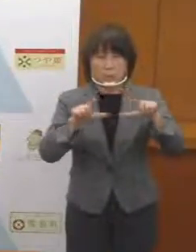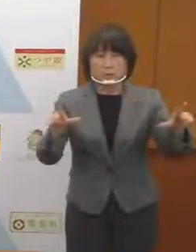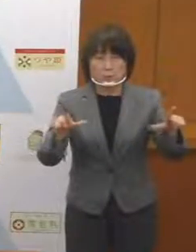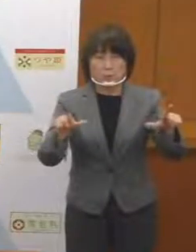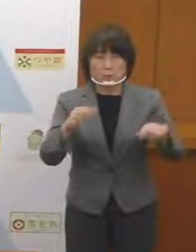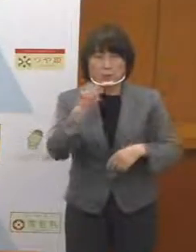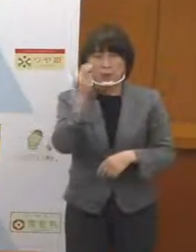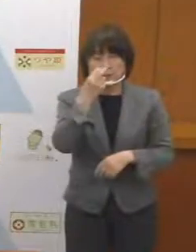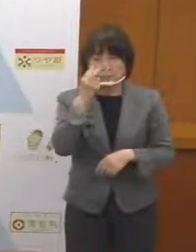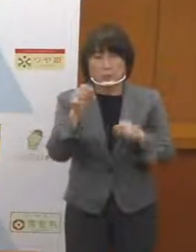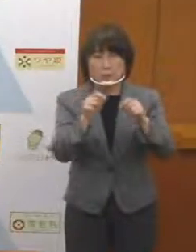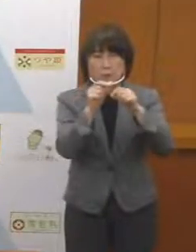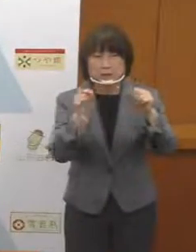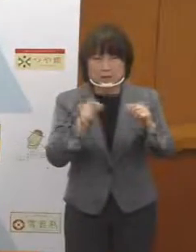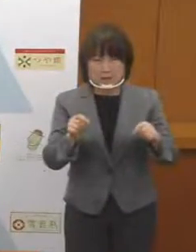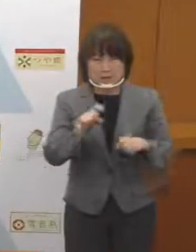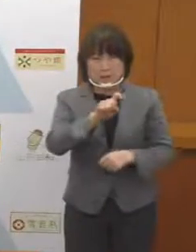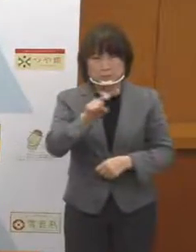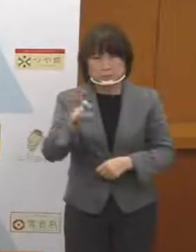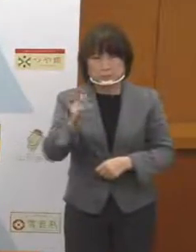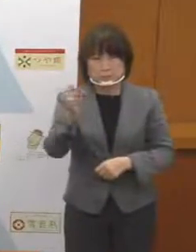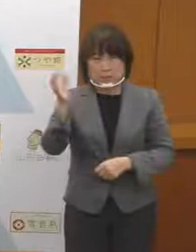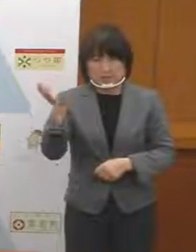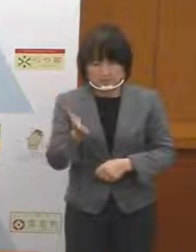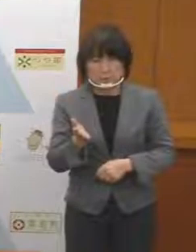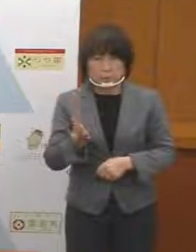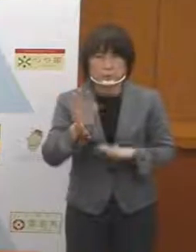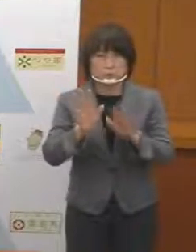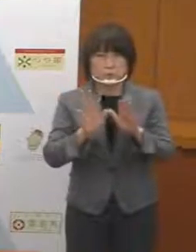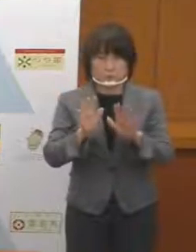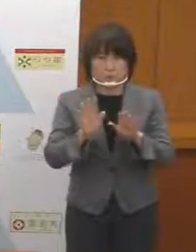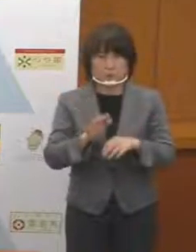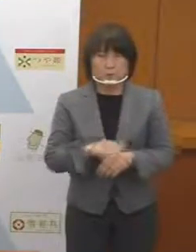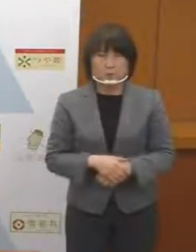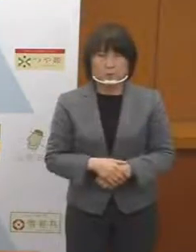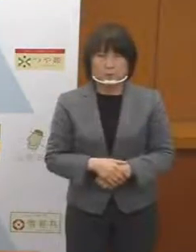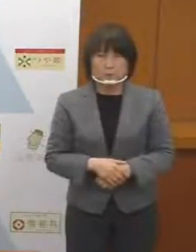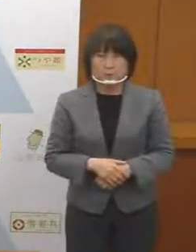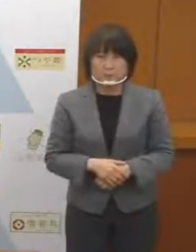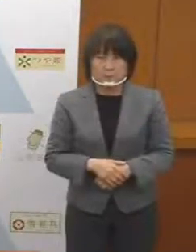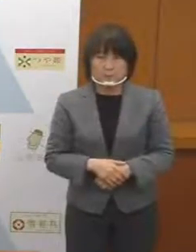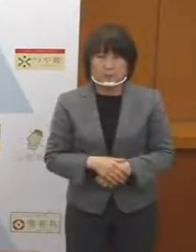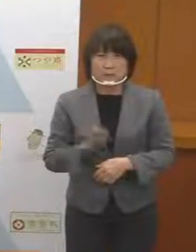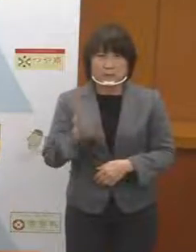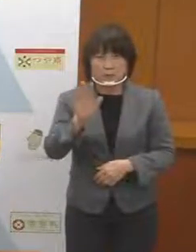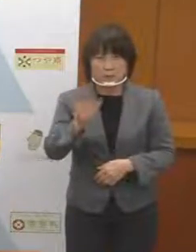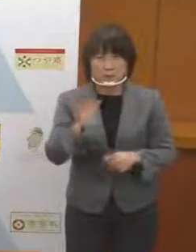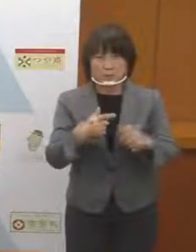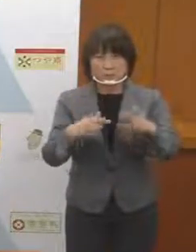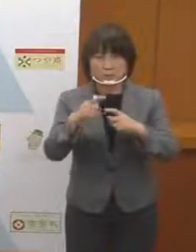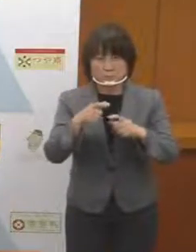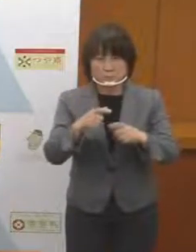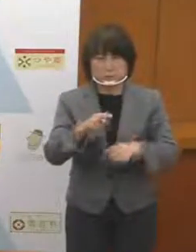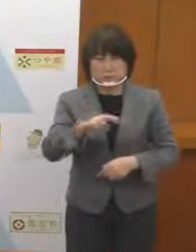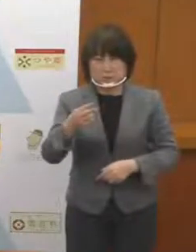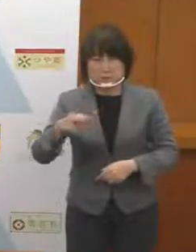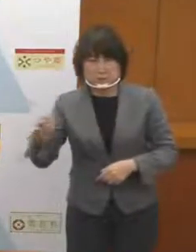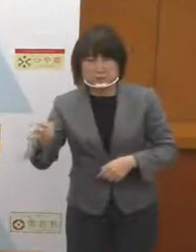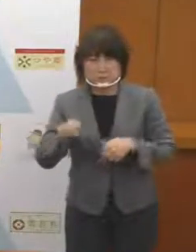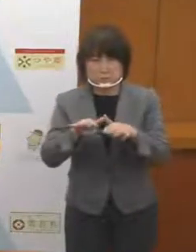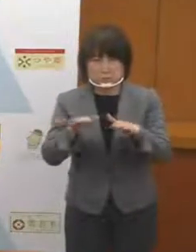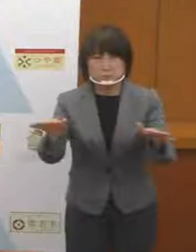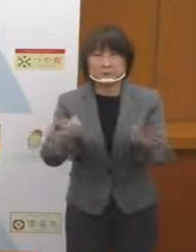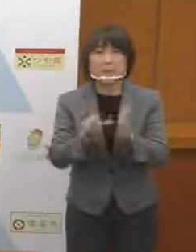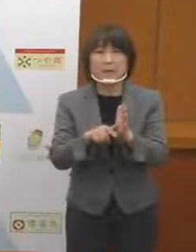サンプル検査では約10%となってございますが今後さらに置き換わりが進んだ